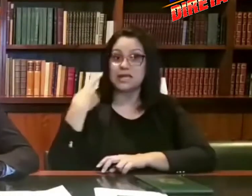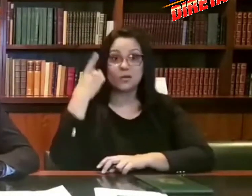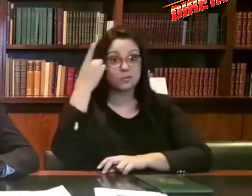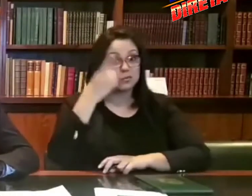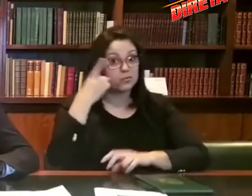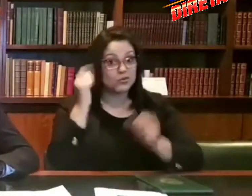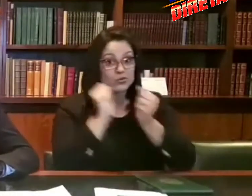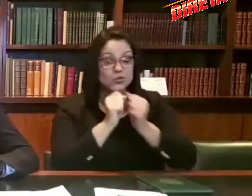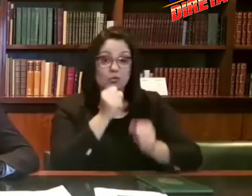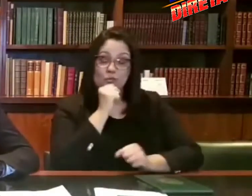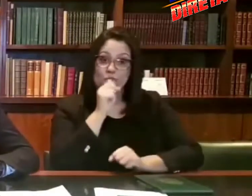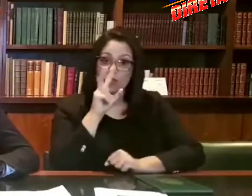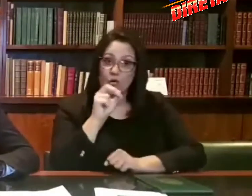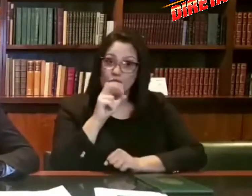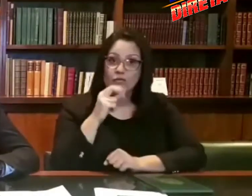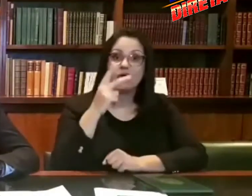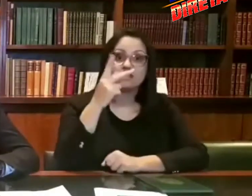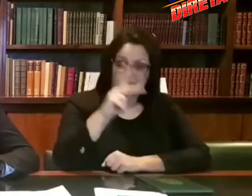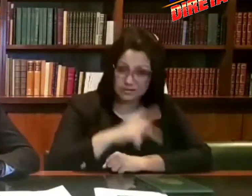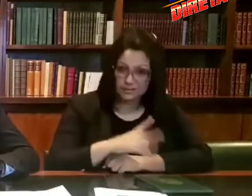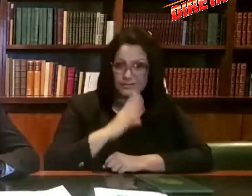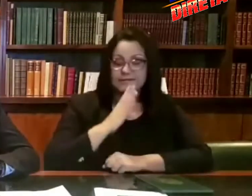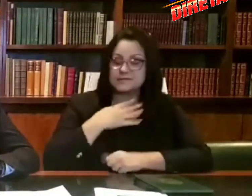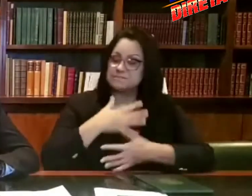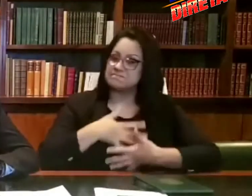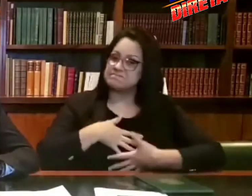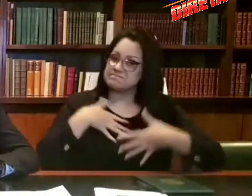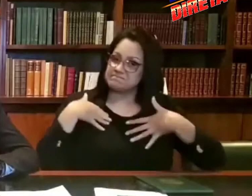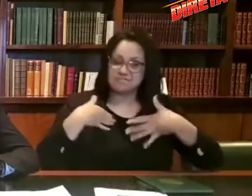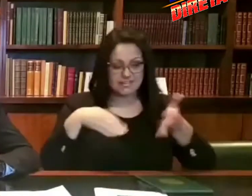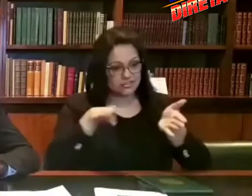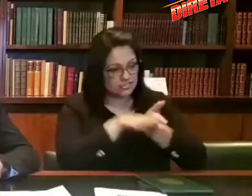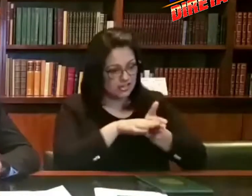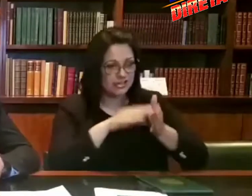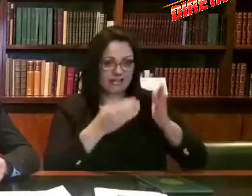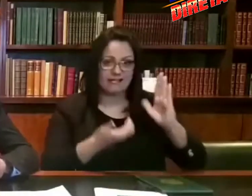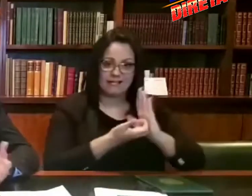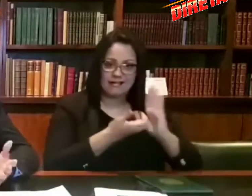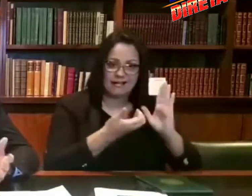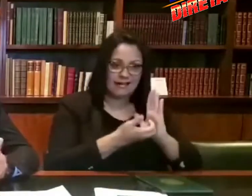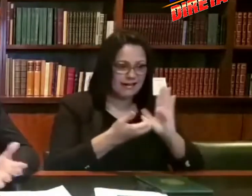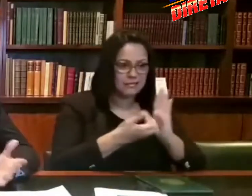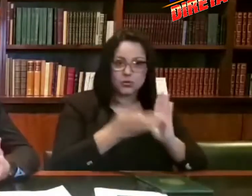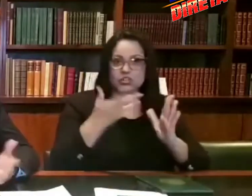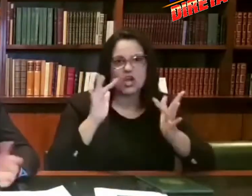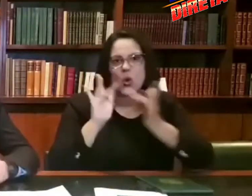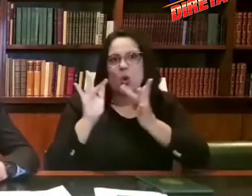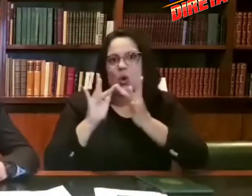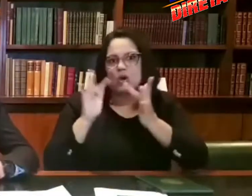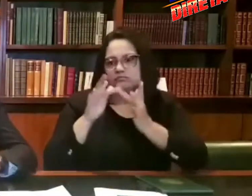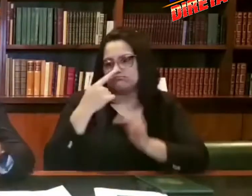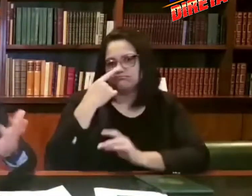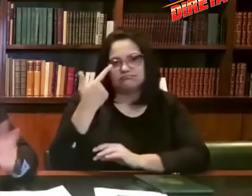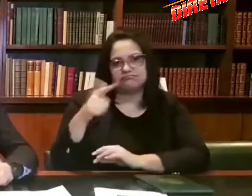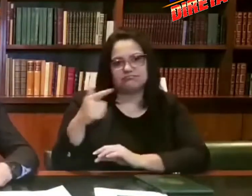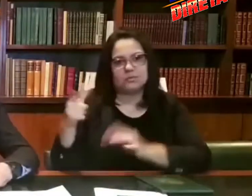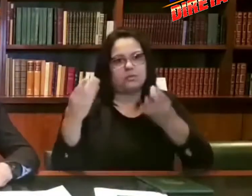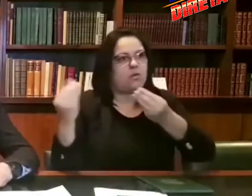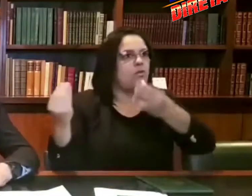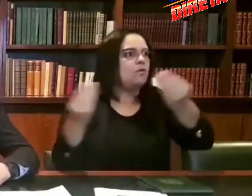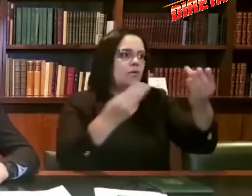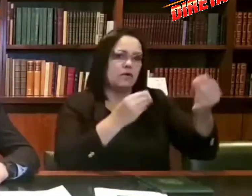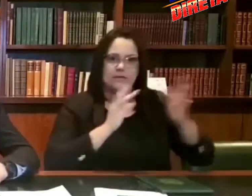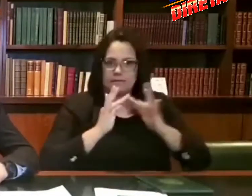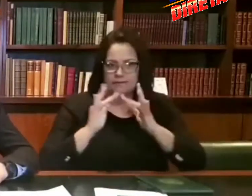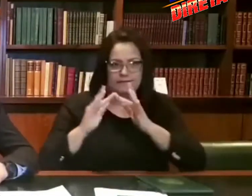para mim, em 91, né? Chegar na Câmara, ele como deputado federal. Logicamente não tinha contato com ele, uma Câmara tem muita